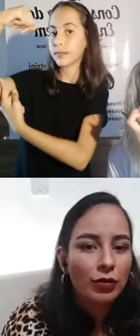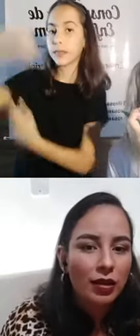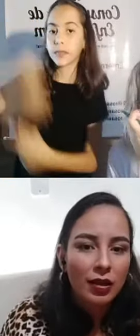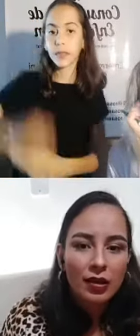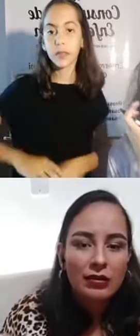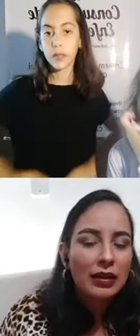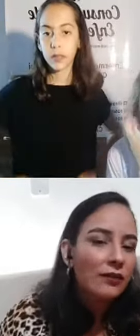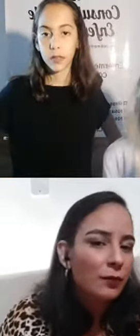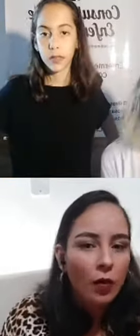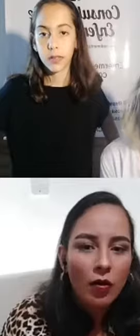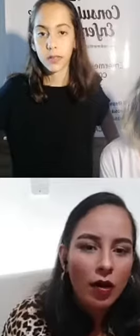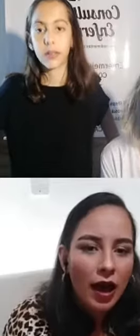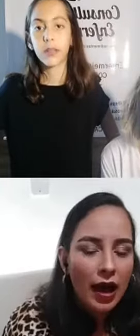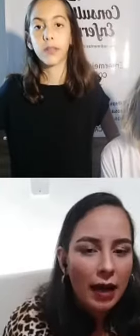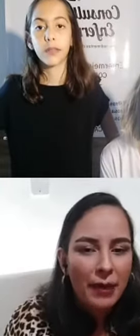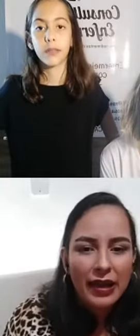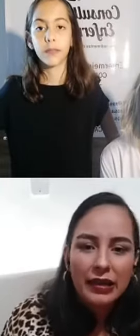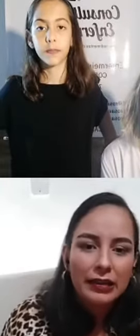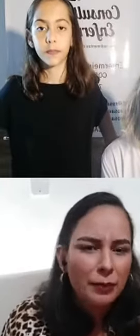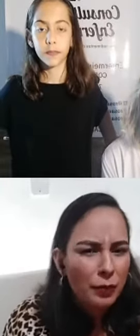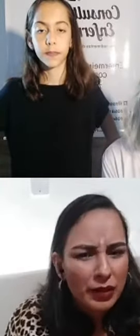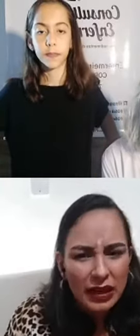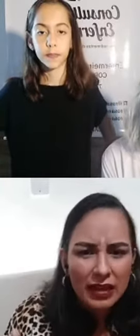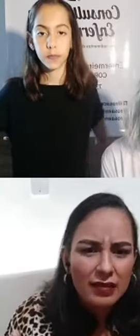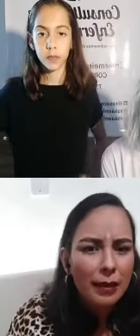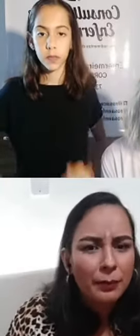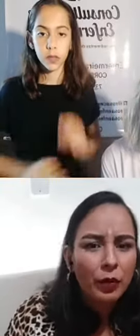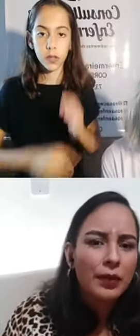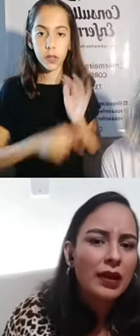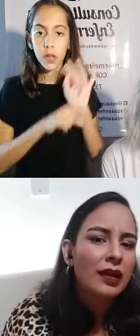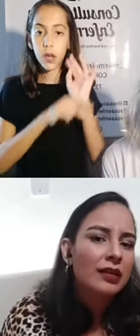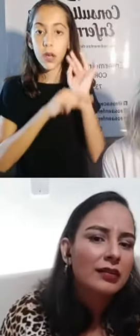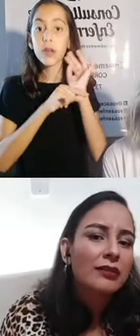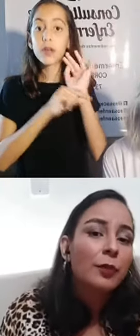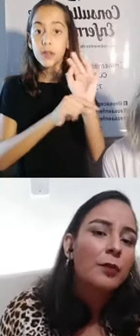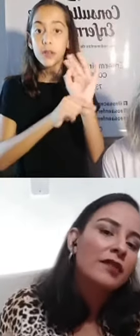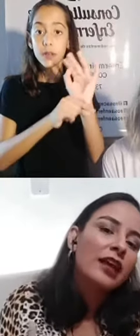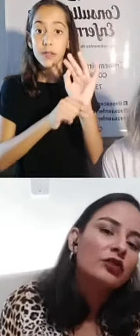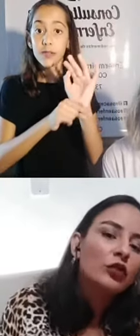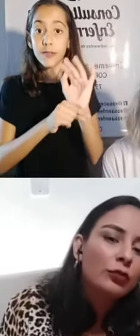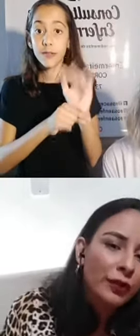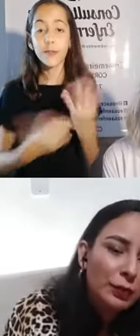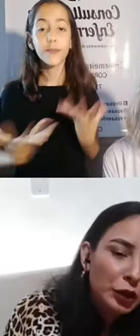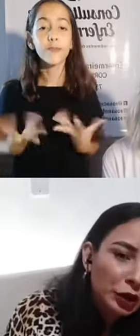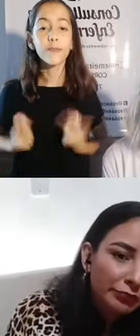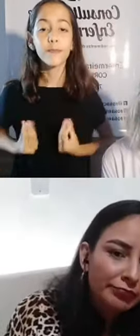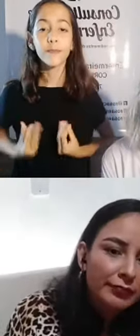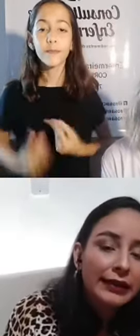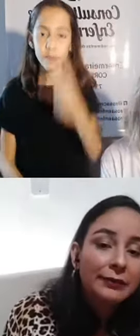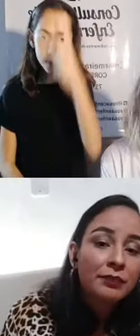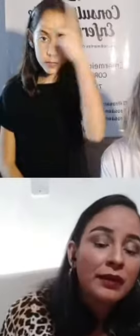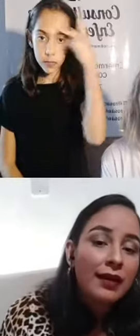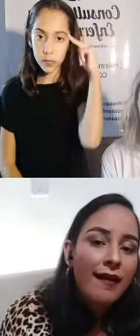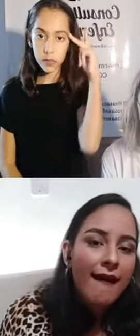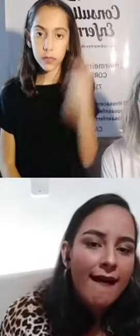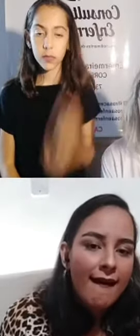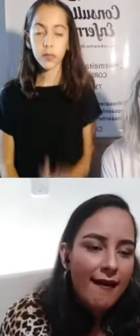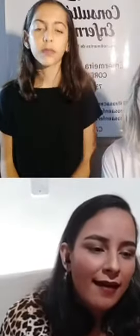conseguiu transpor a barreira da pobreza, das próprias questões do feminino, né?